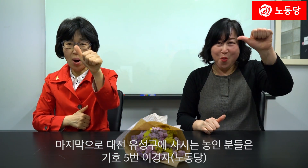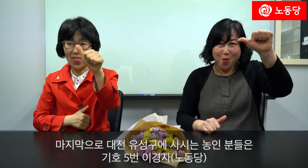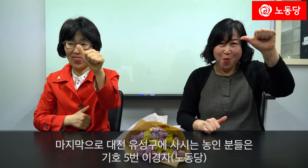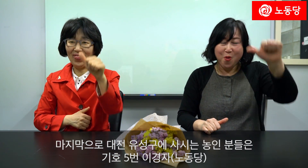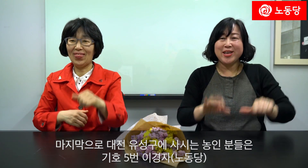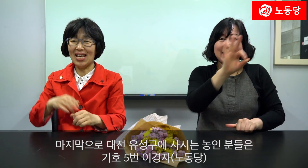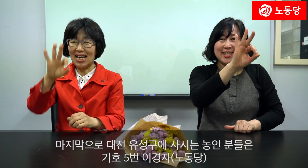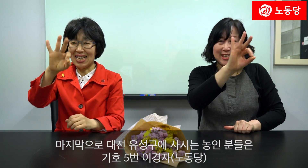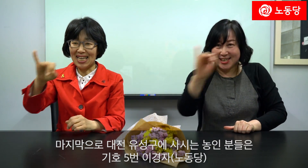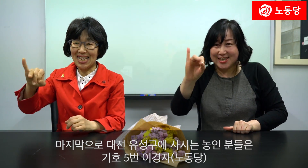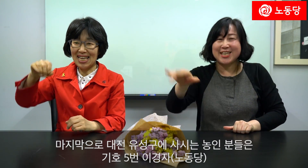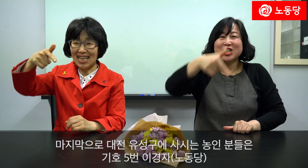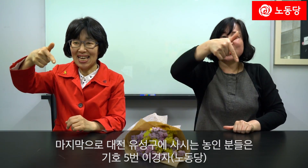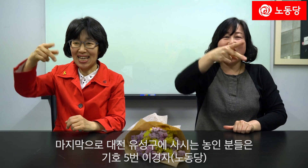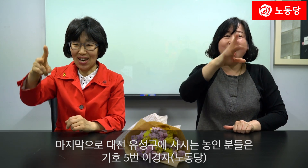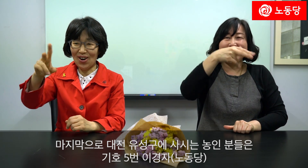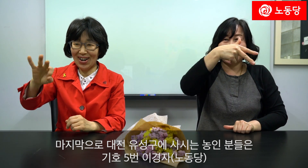기호 5번